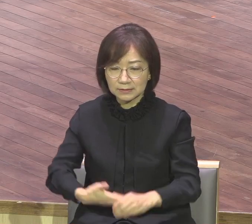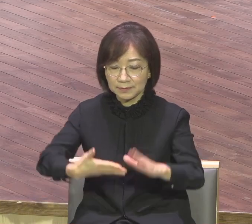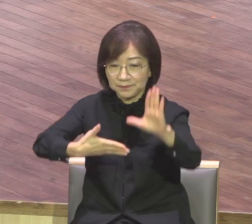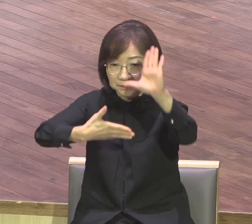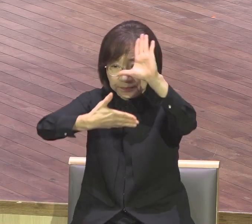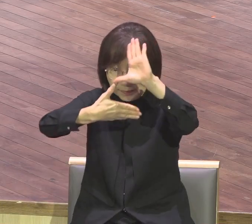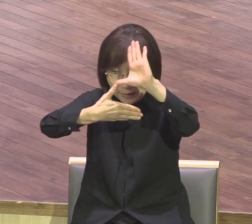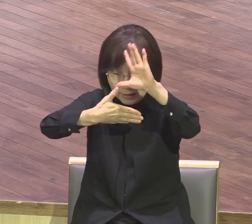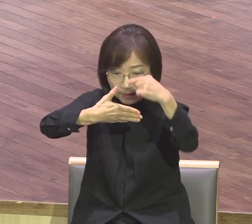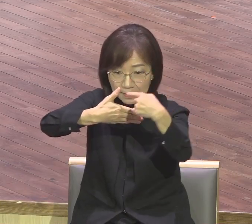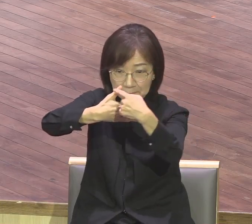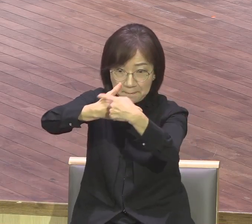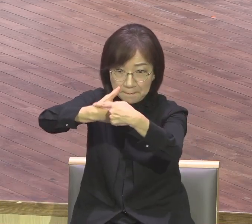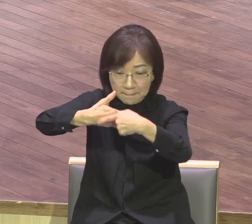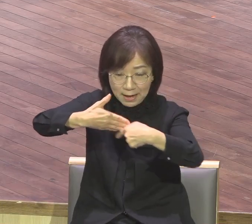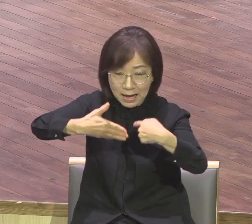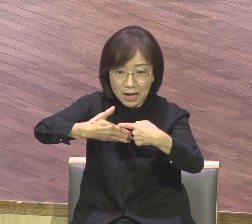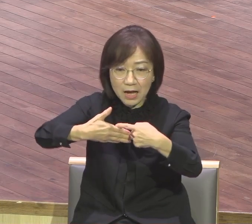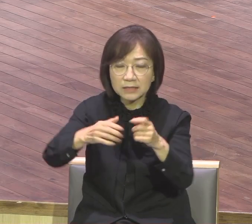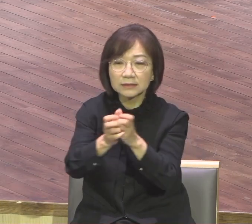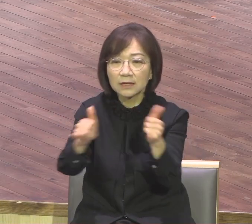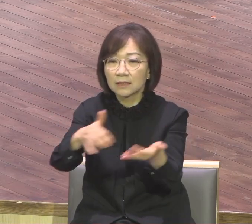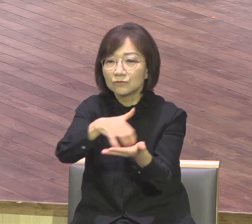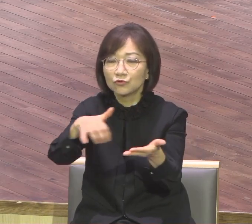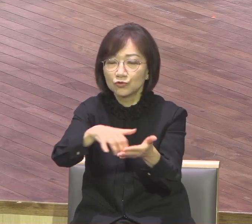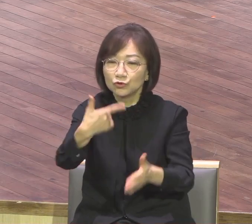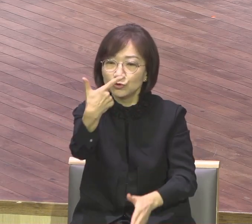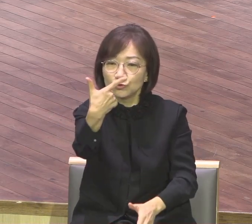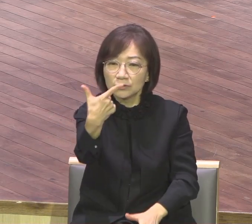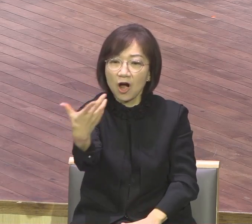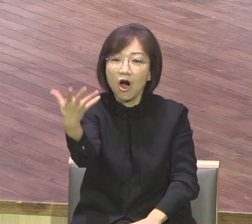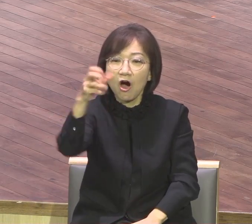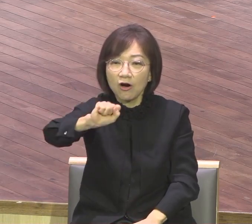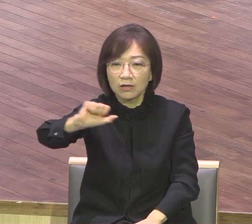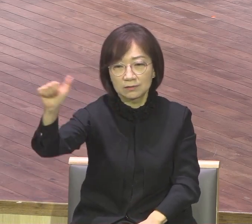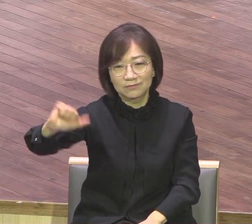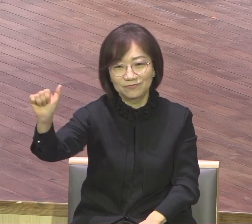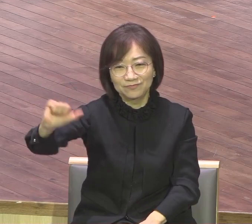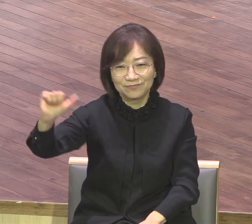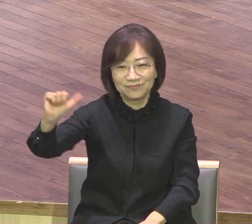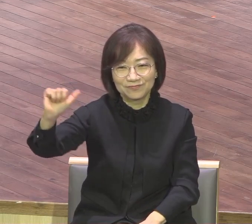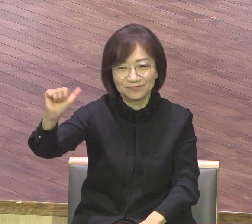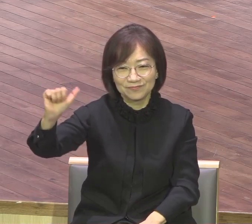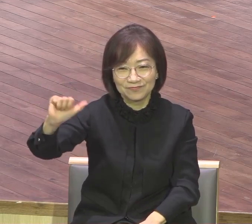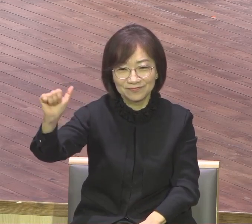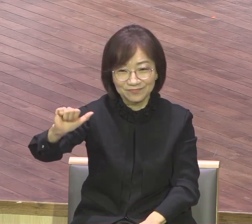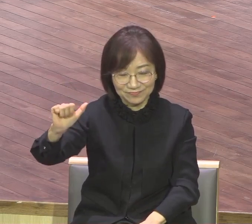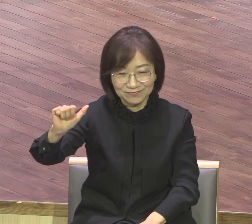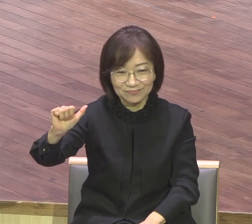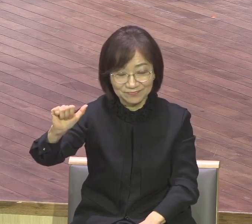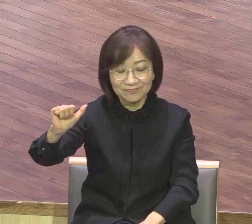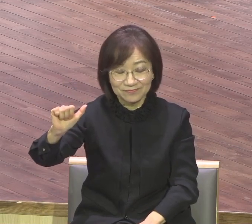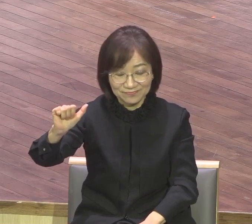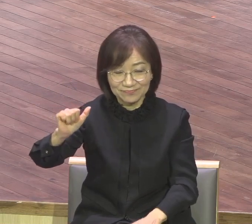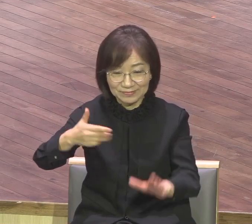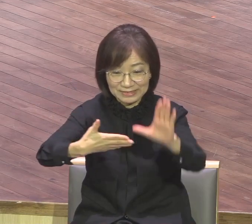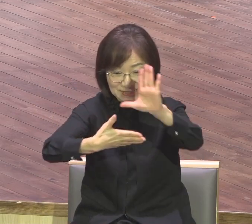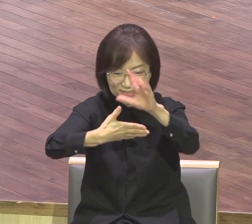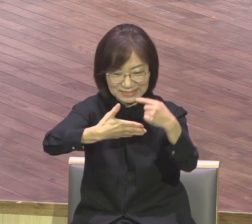남미는 한 6억 5천만 명이 살고 있다고 합니다. Y aquí en Sudamérica están habitando más